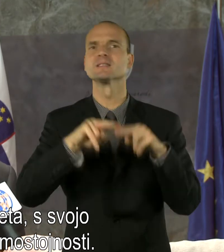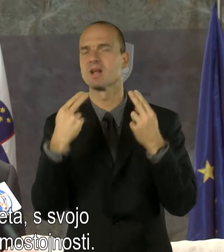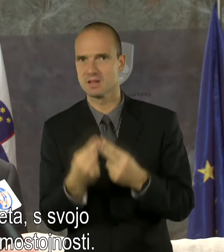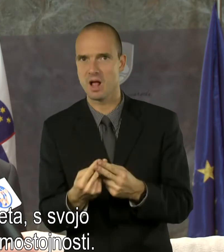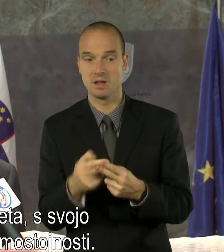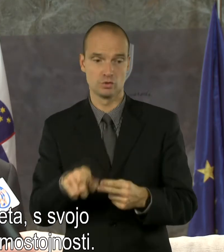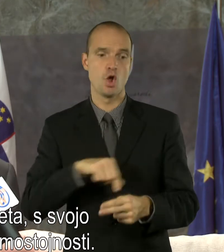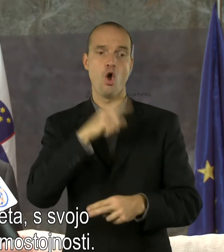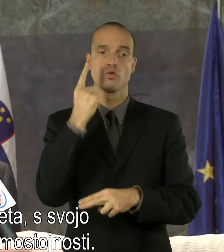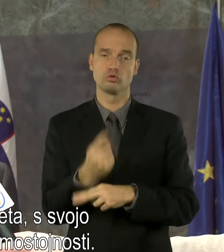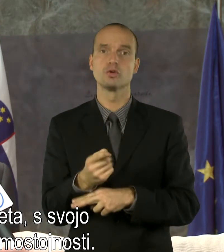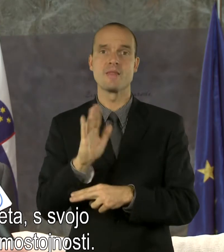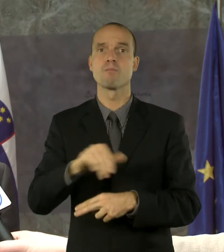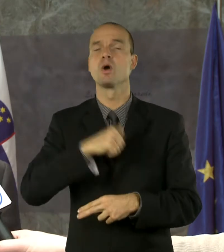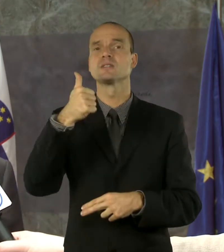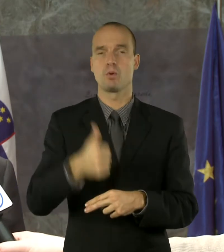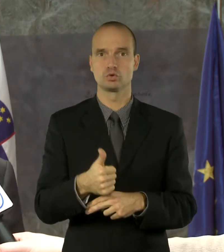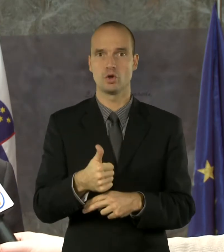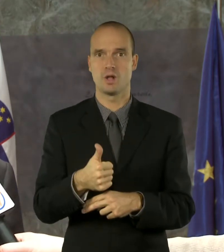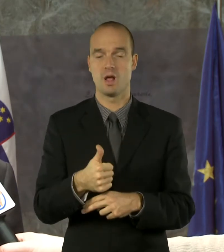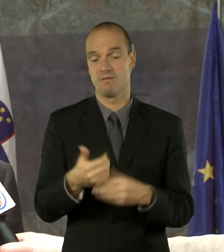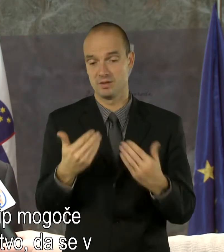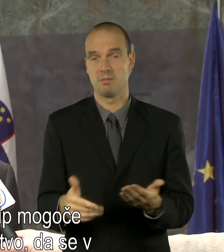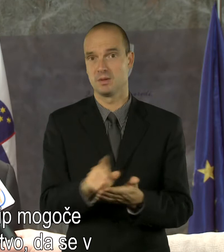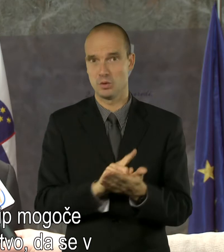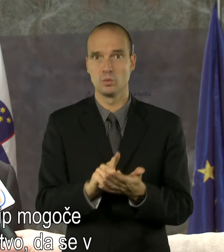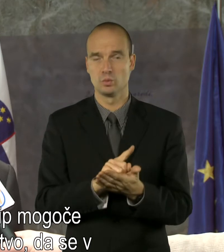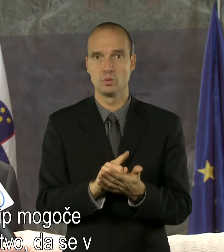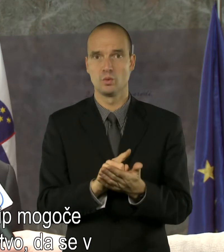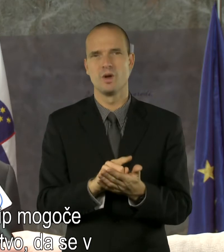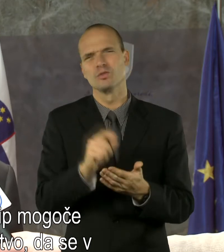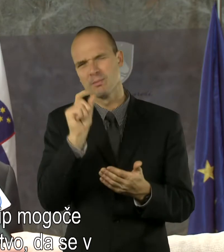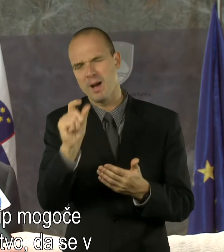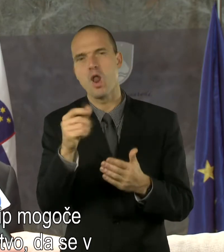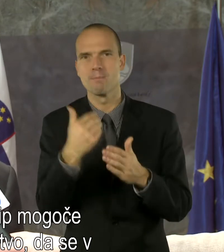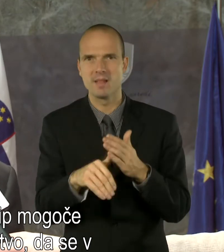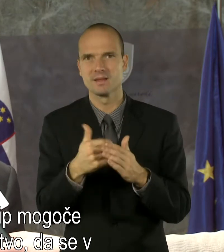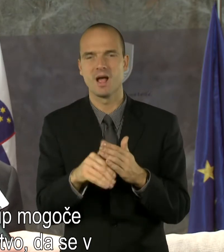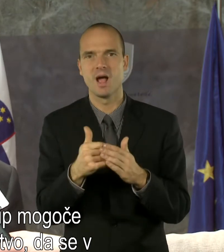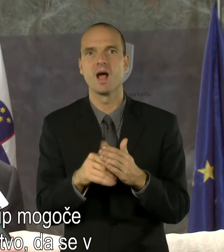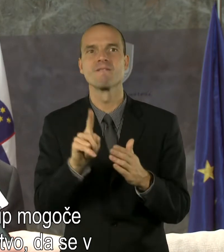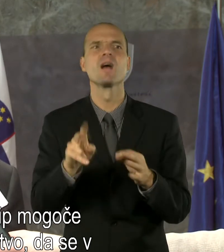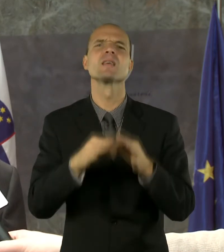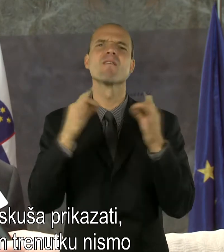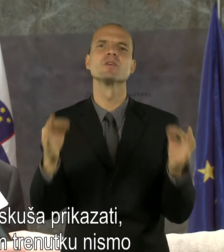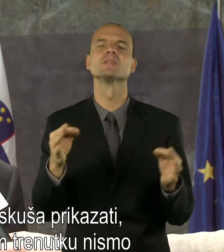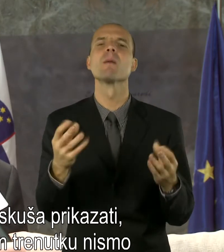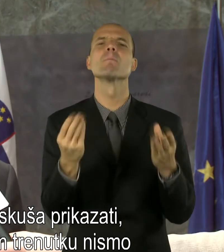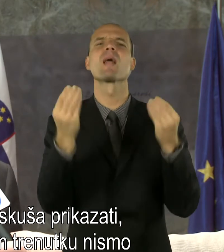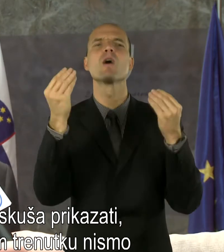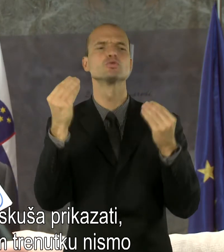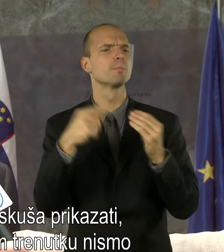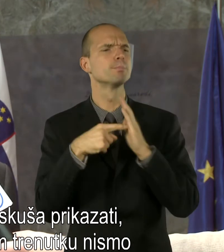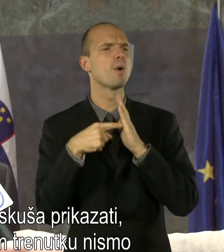odločitvijo po samostojnosti. In ta hip, kar nam pravzaprav mogoče manjka, je dejstvo, da se v javnosti